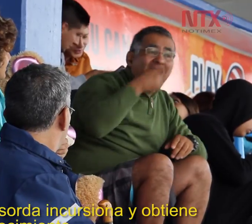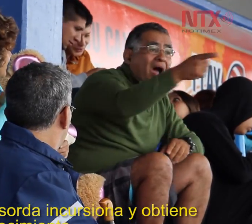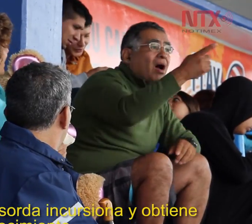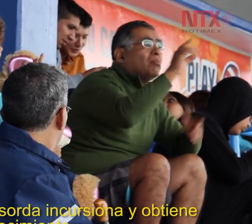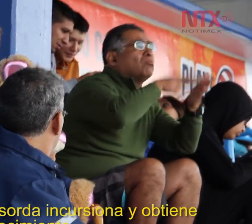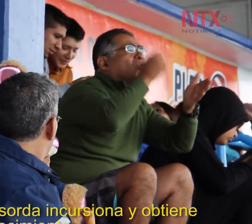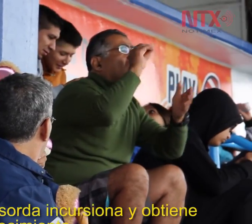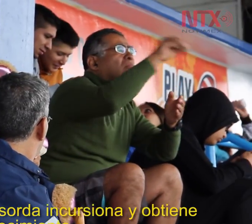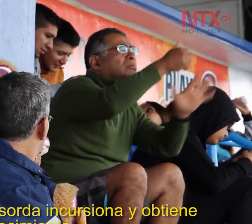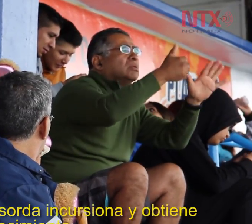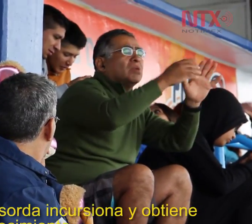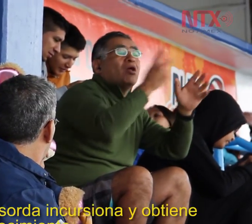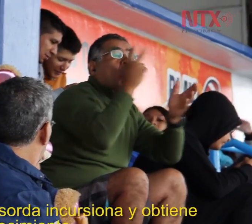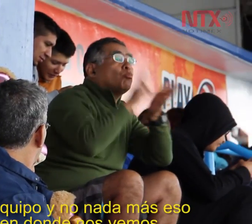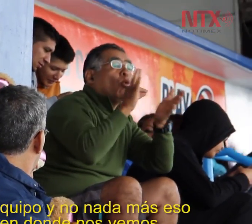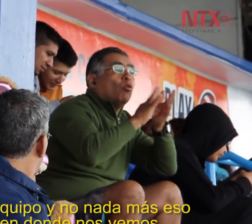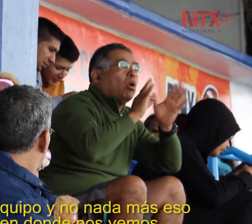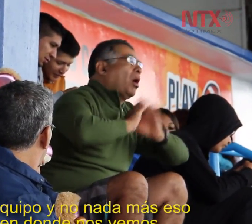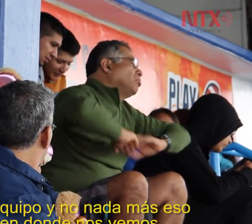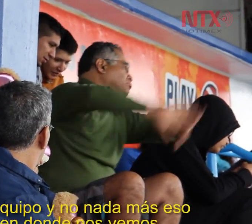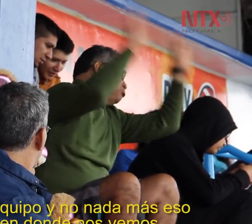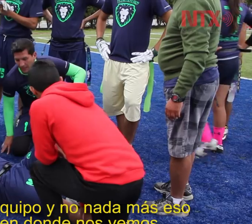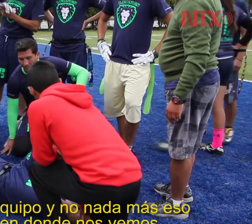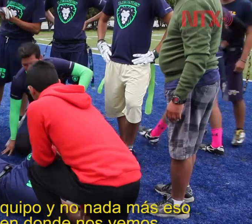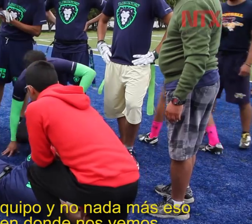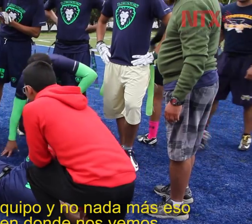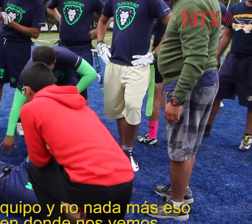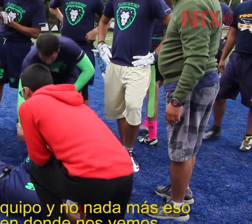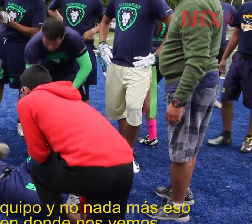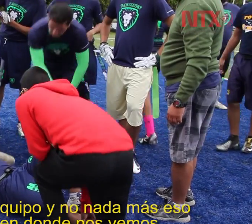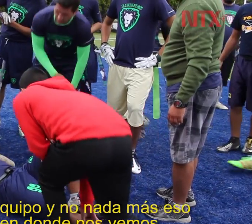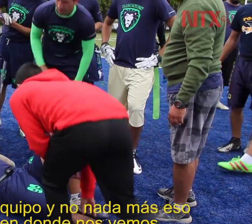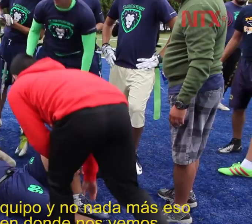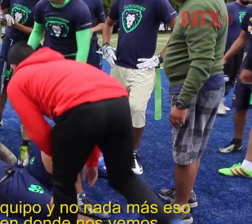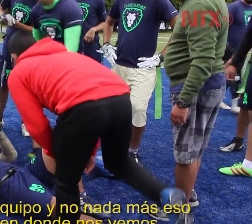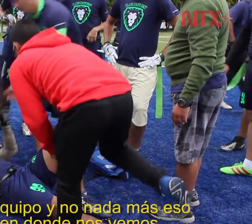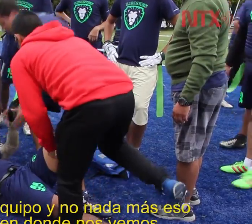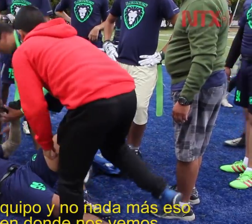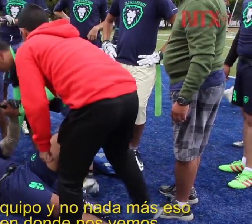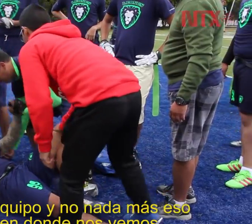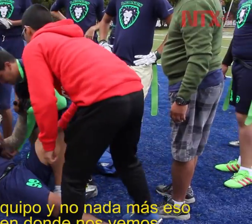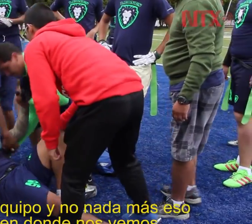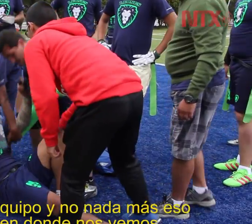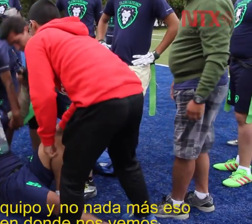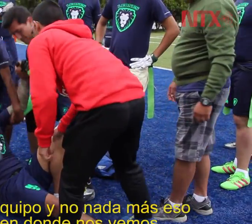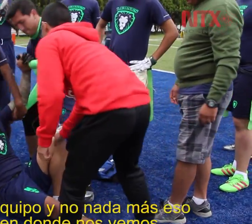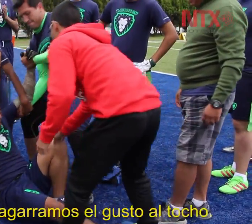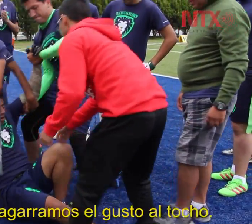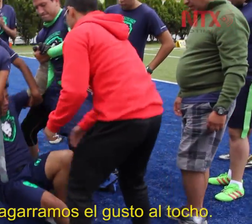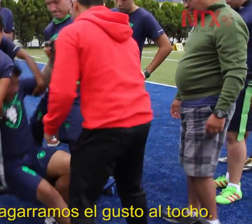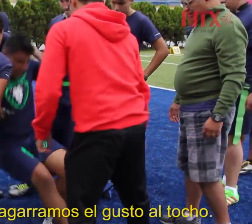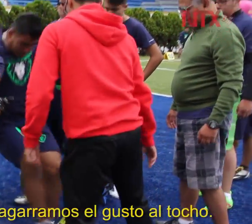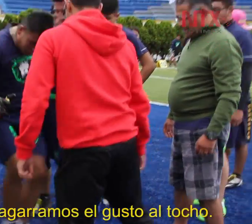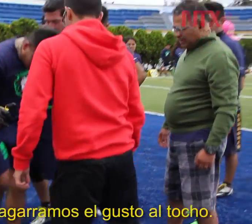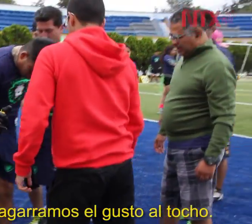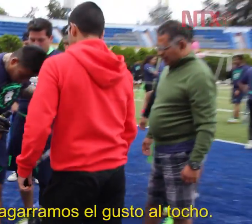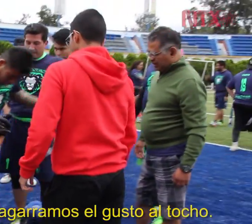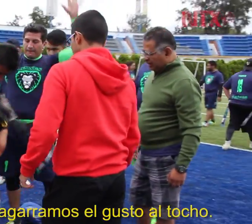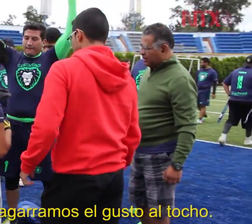y obtiene reconocimiento. Fuimos creando un equipo y no nada más eso, sino una familia en donde nos vemos y nos apoyamos y